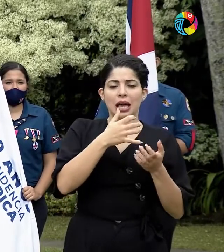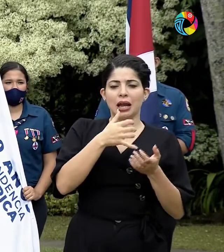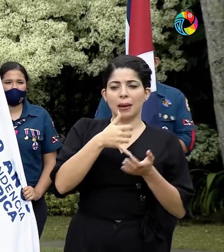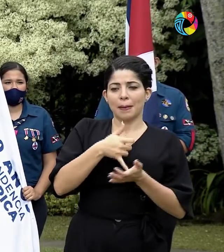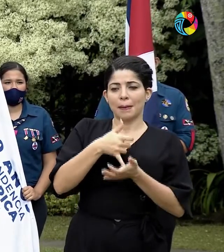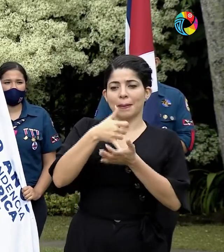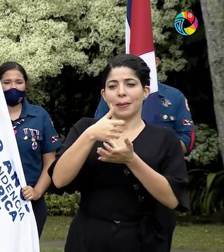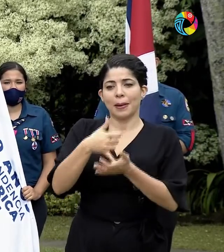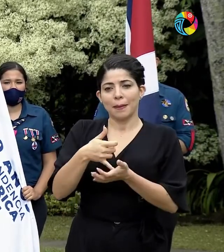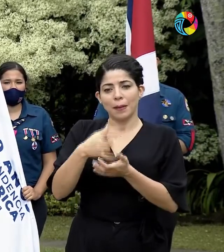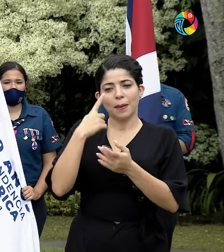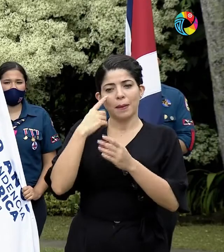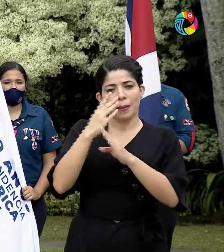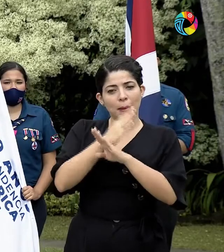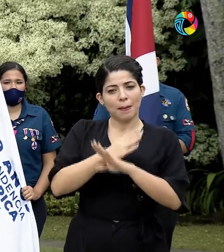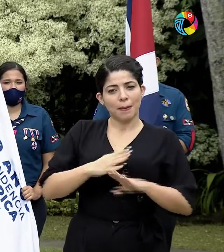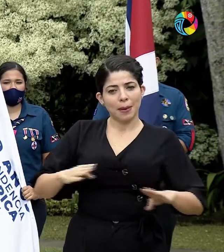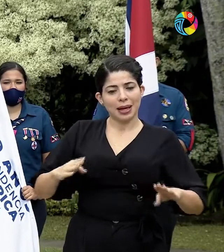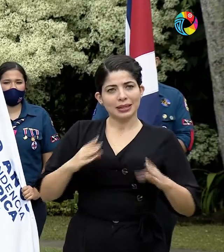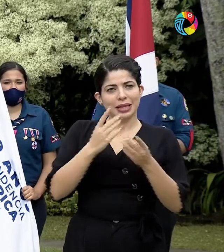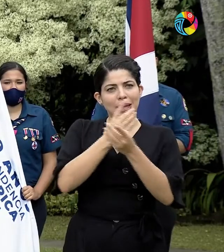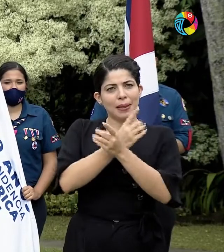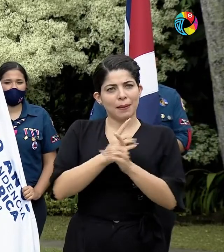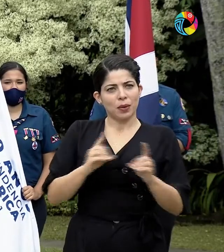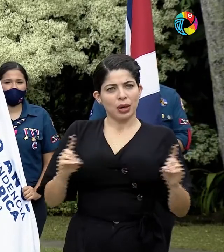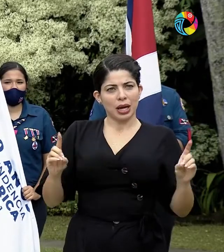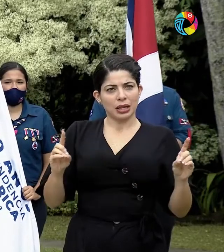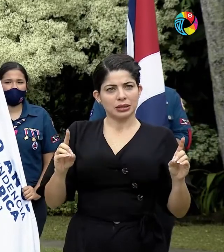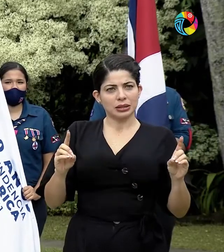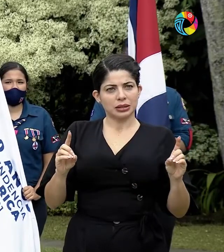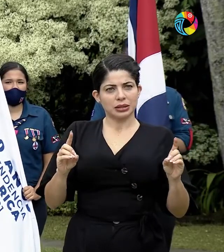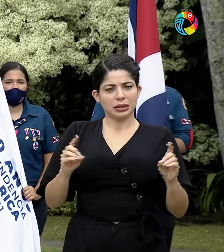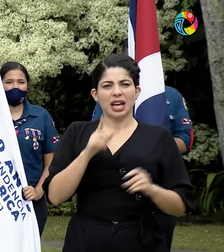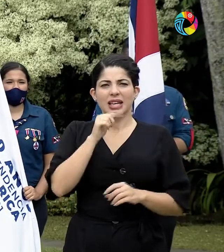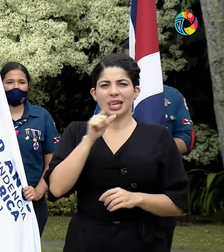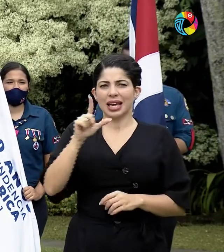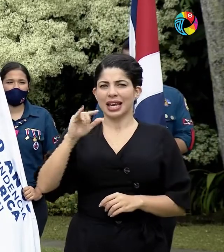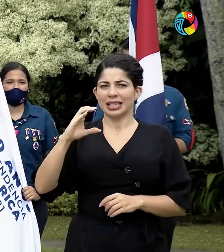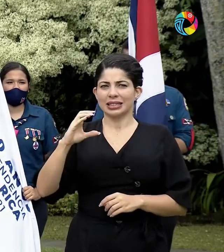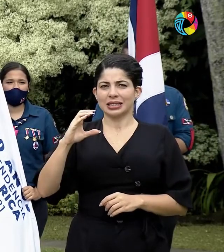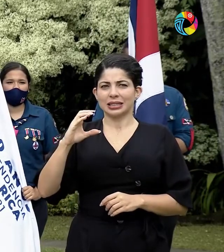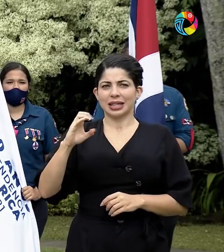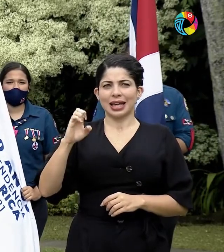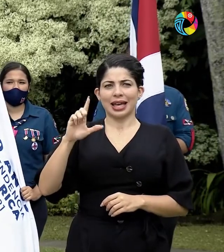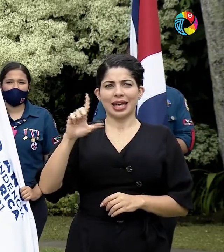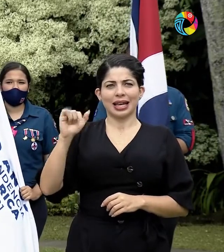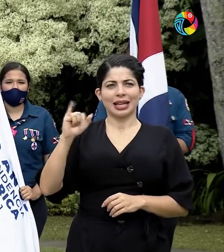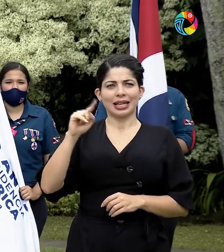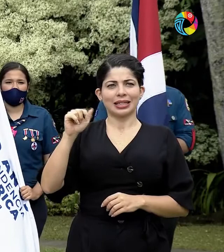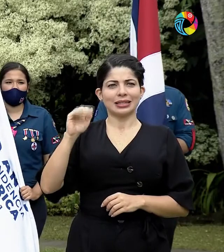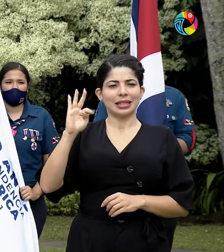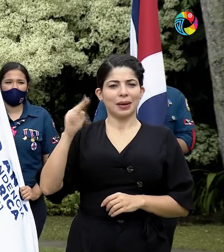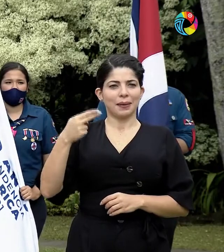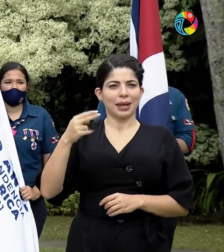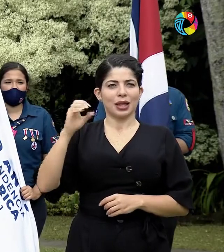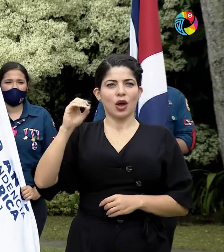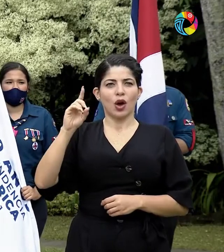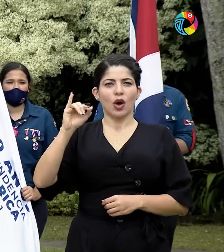al mérito en la paz y la democracia a la licenciada doña Elizabeth Odio Benito.